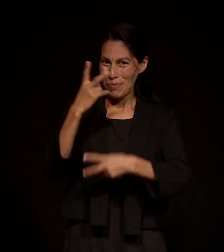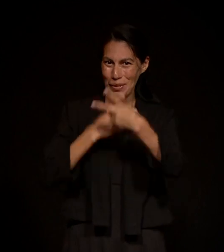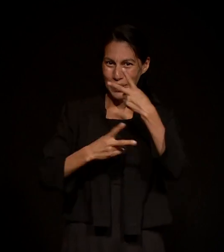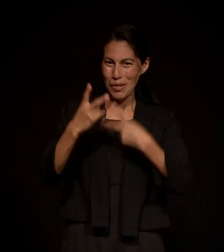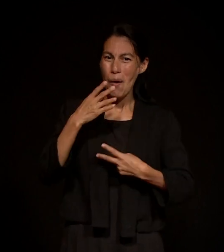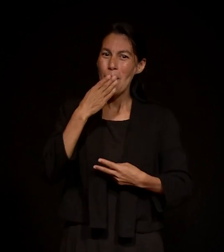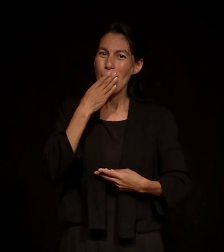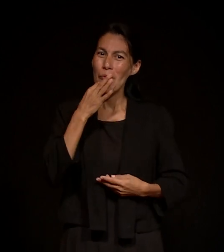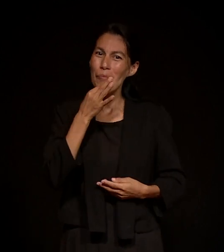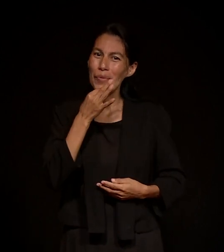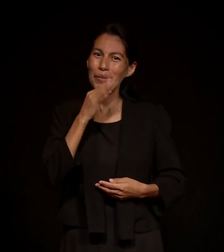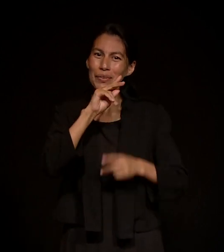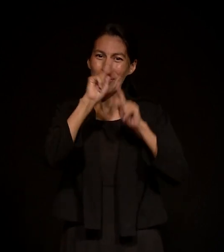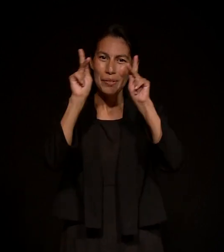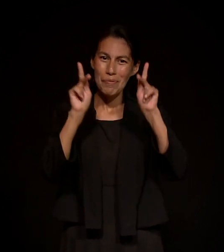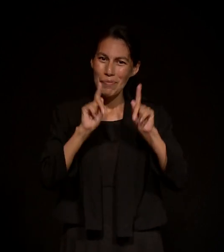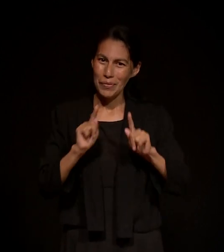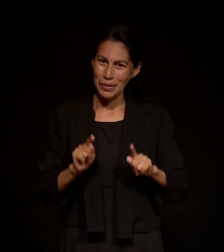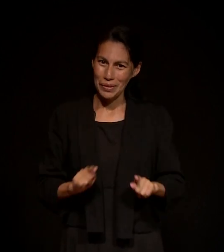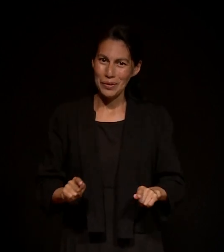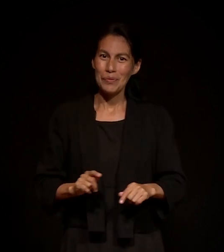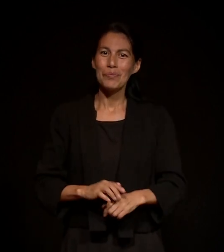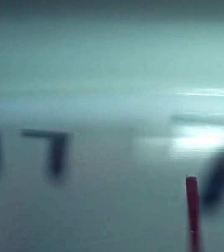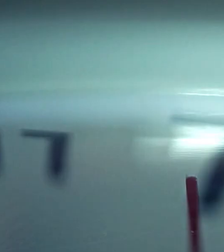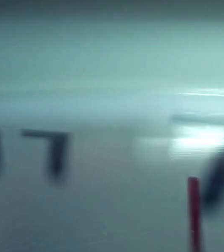a Un Momento de Paz.